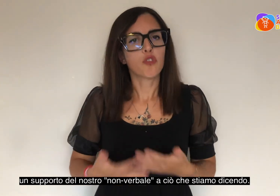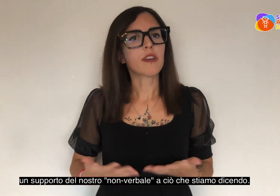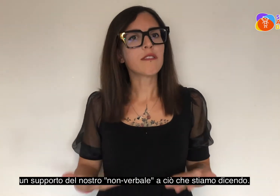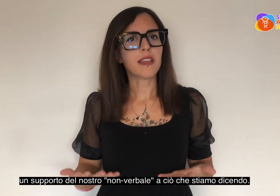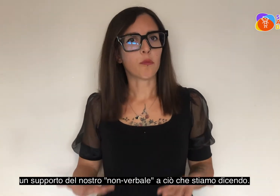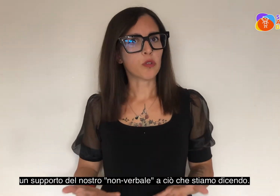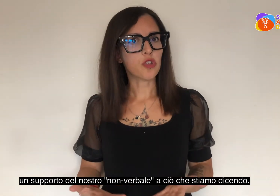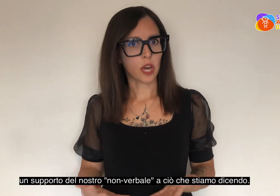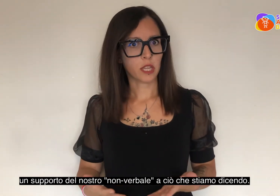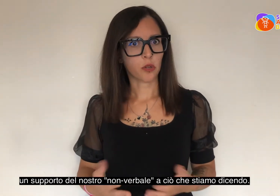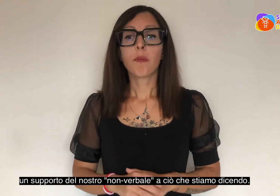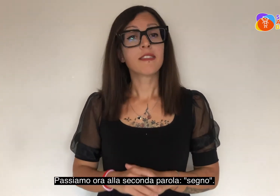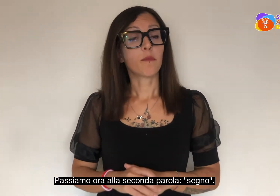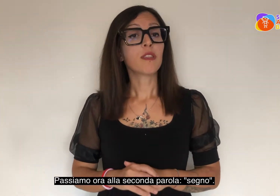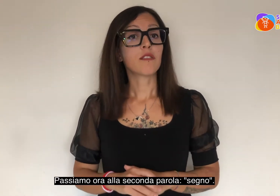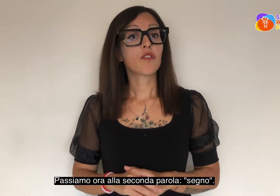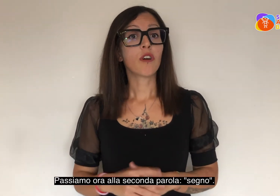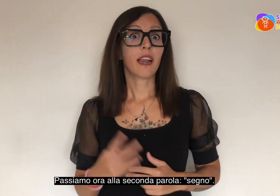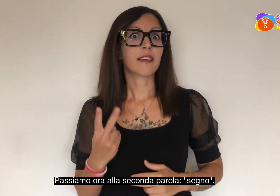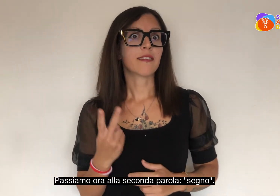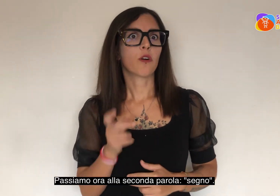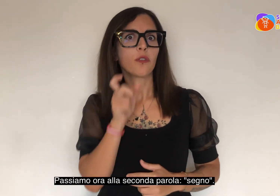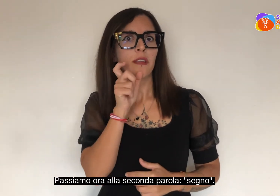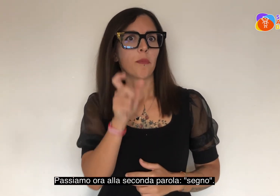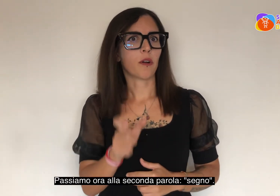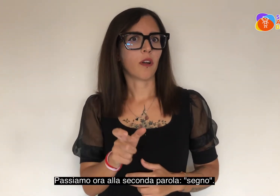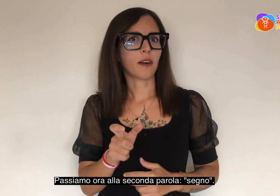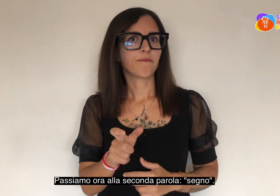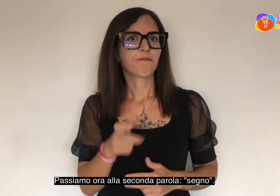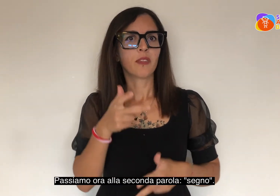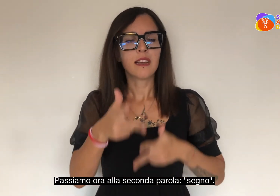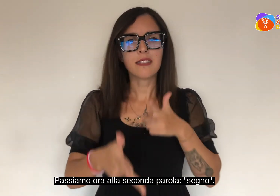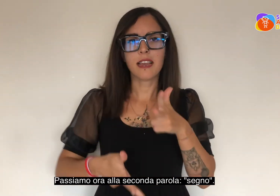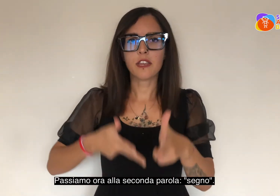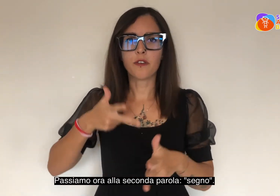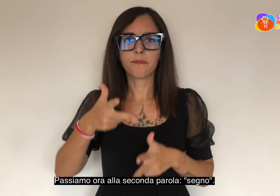che stiamo dicendo. Passiamo adesso alla seconda parola, segno.